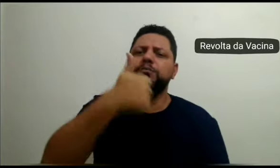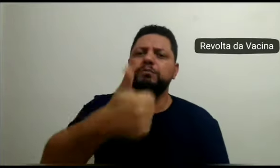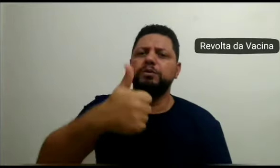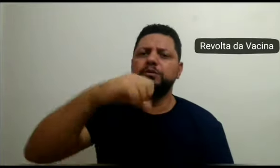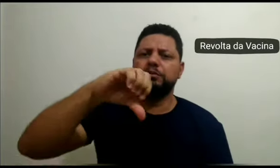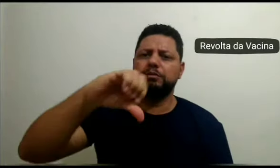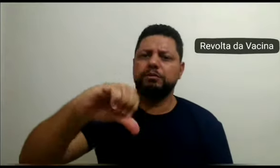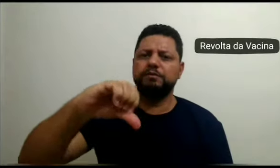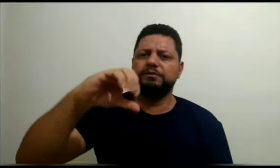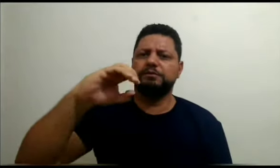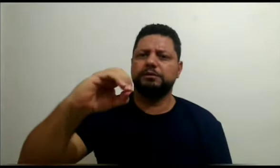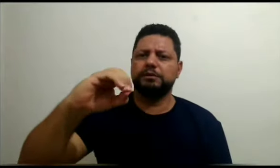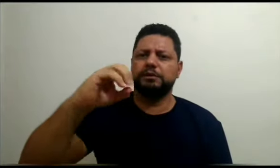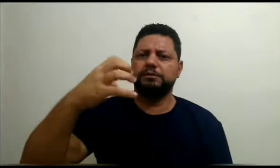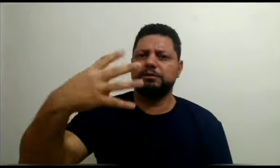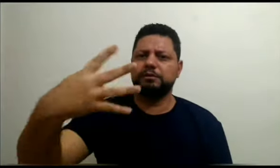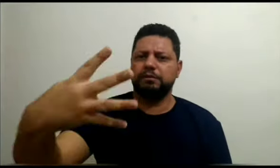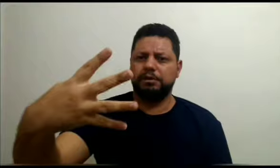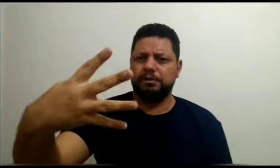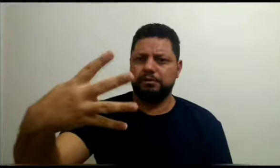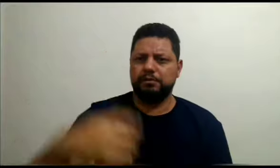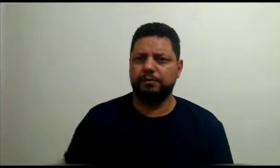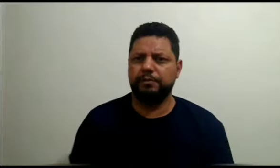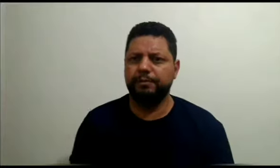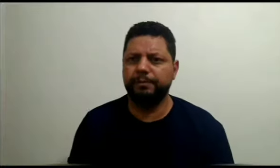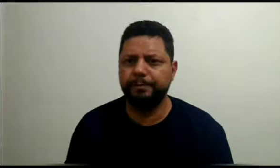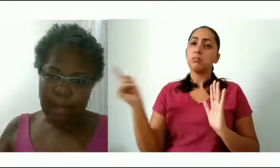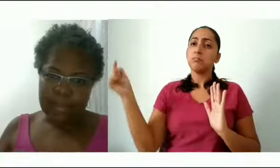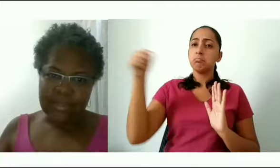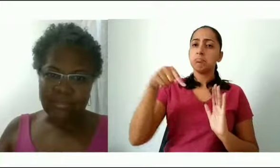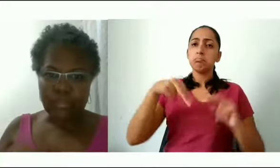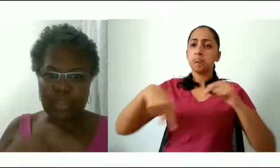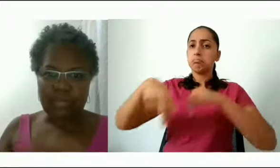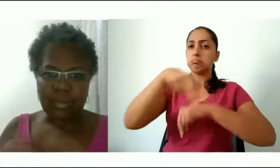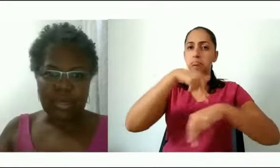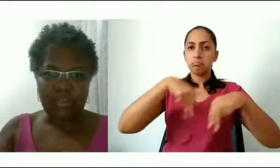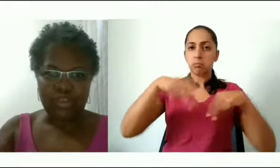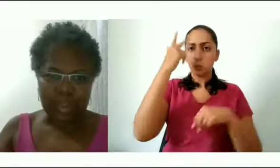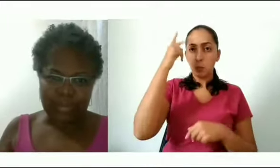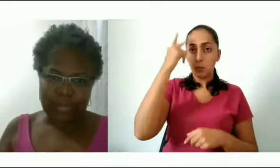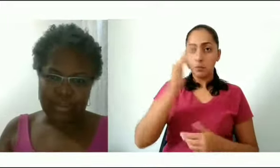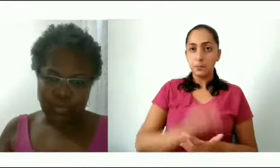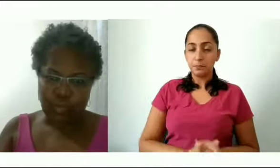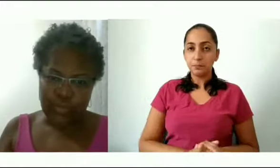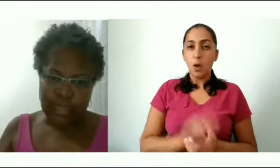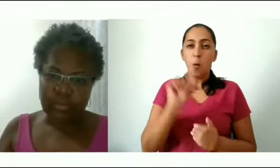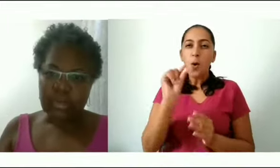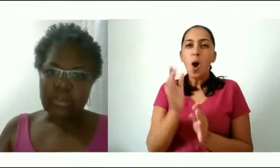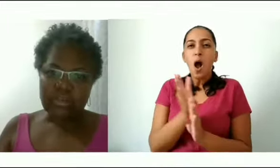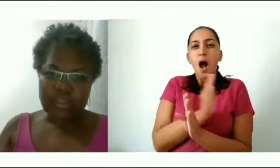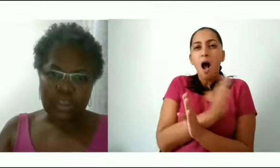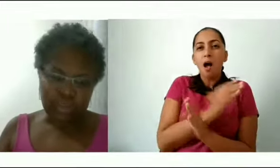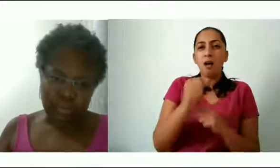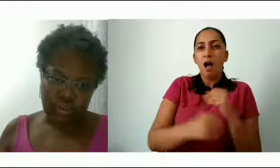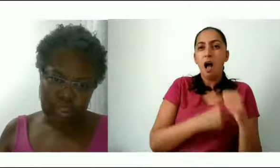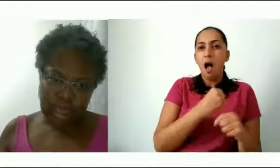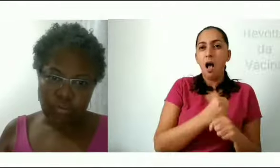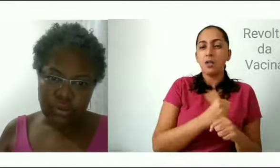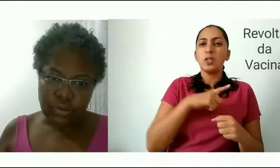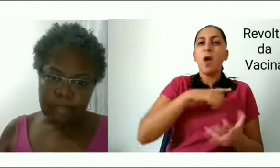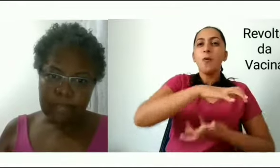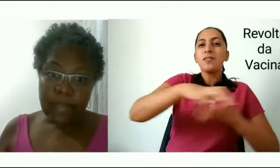conhecida como a Revolta da Vacina no ano de 1904. A população não acreditava mais no governo sobre as